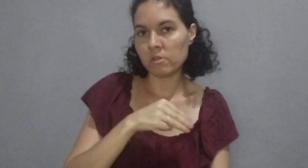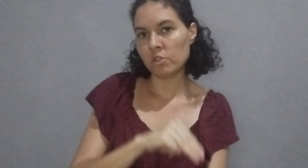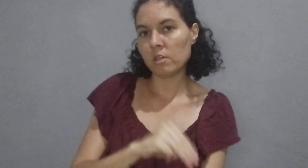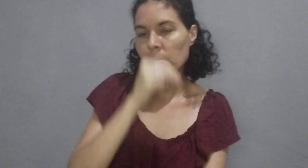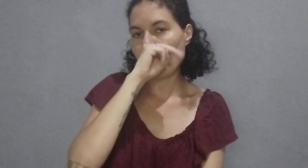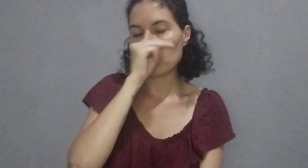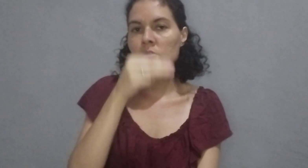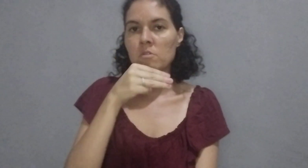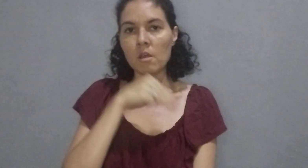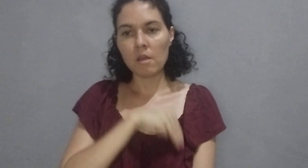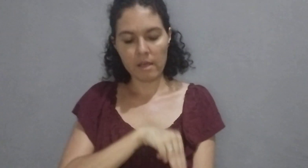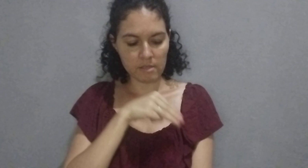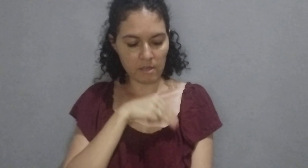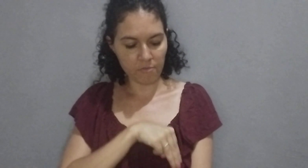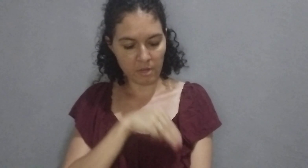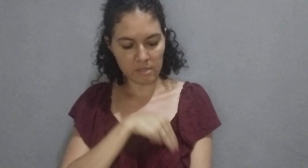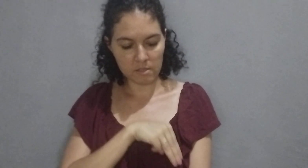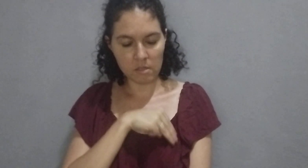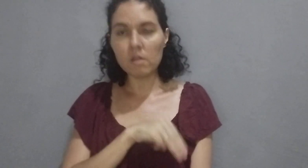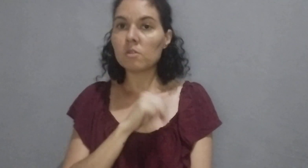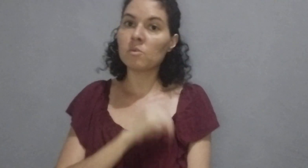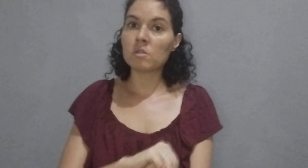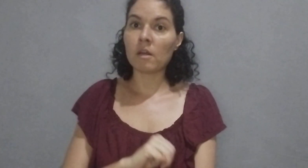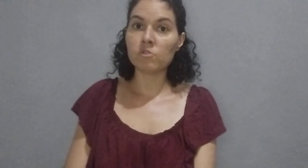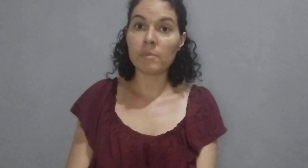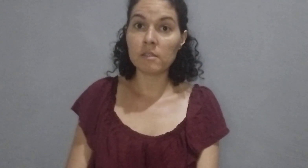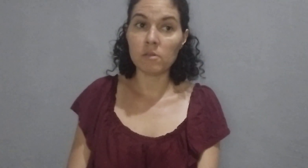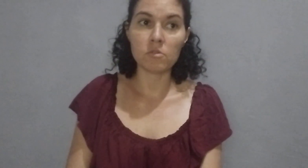de impostos. Essa é a referência do sinal de Mateus.